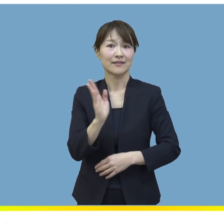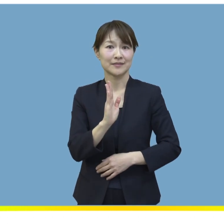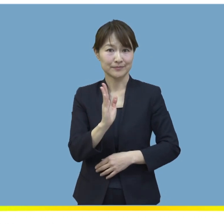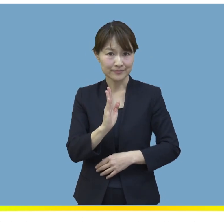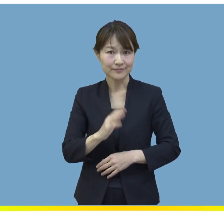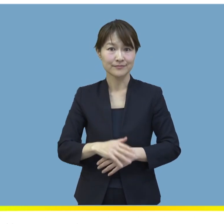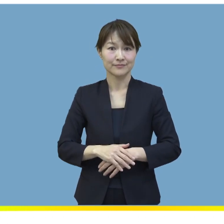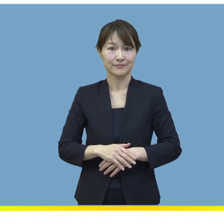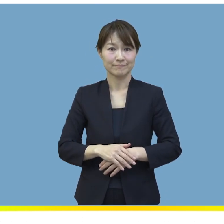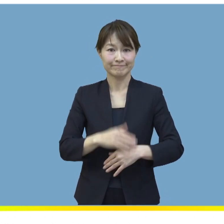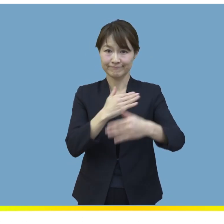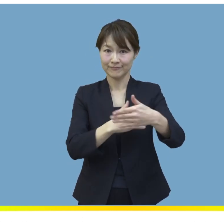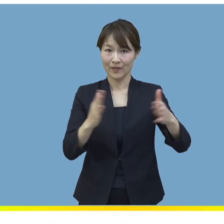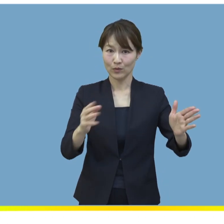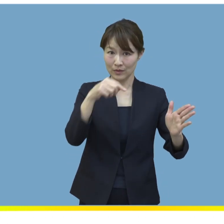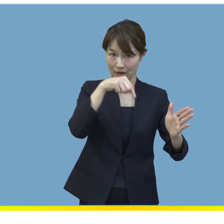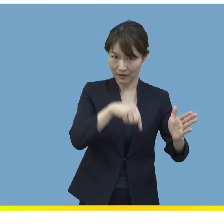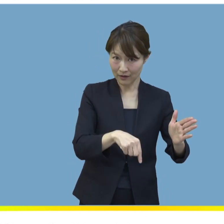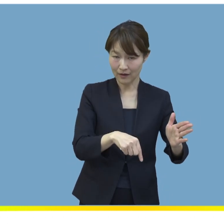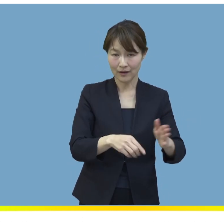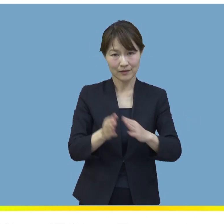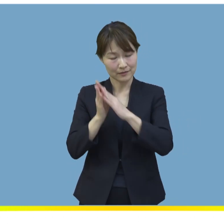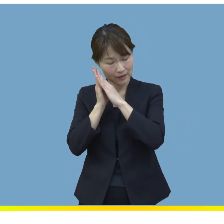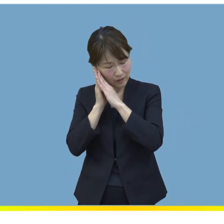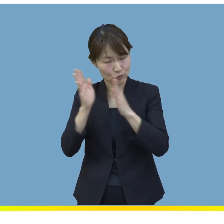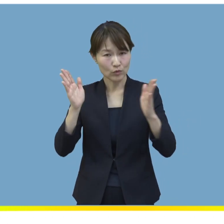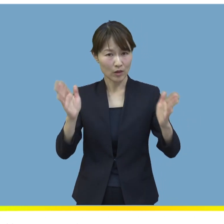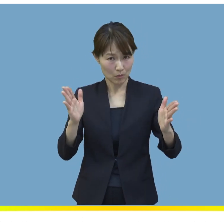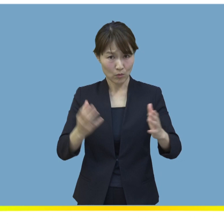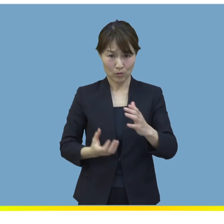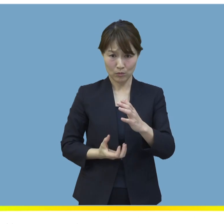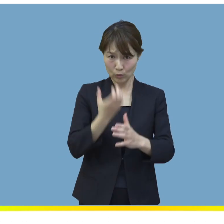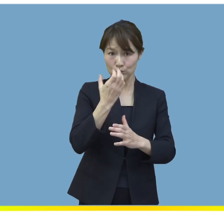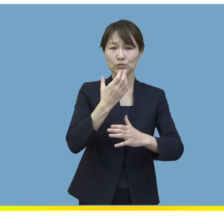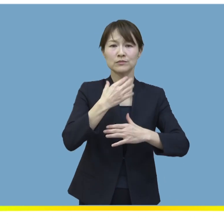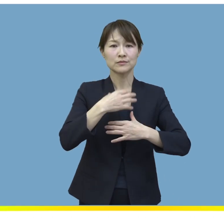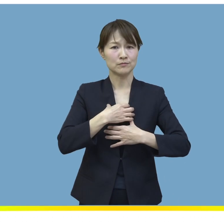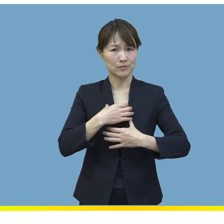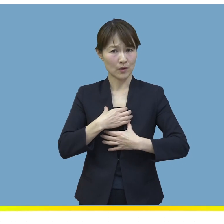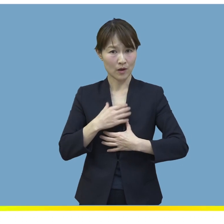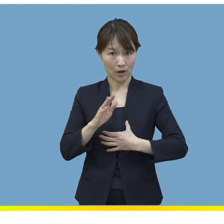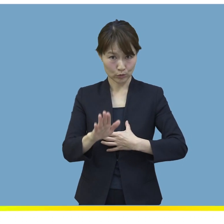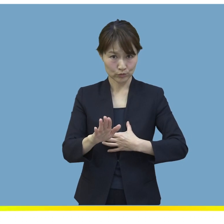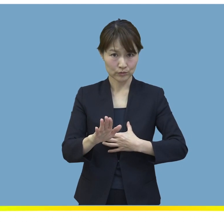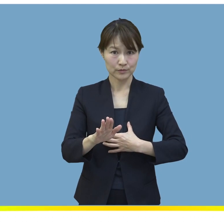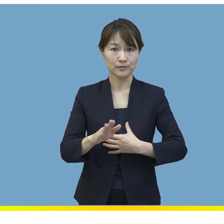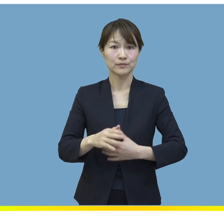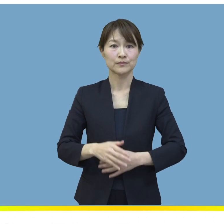室内や就寝中でも熱中症になることがあります